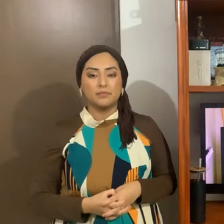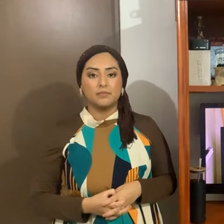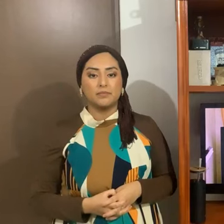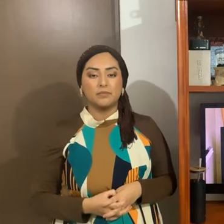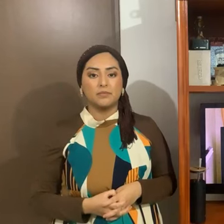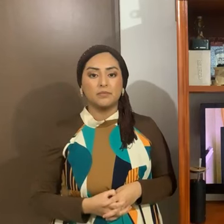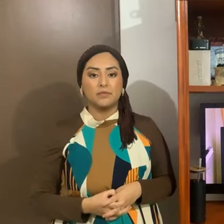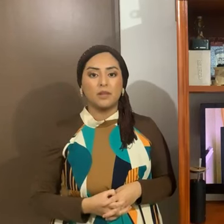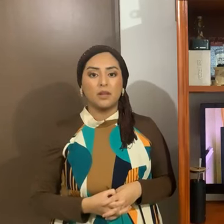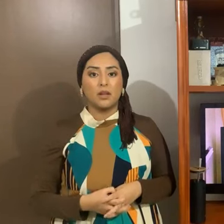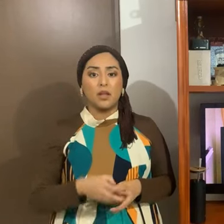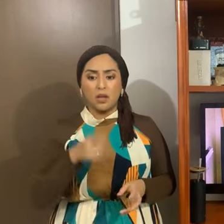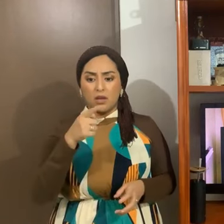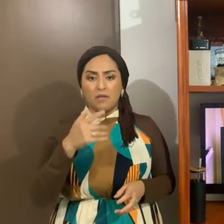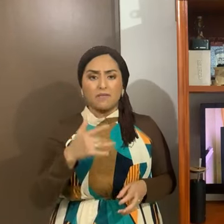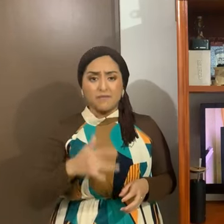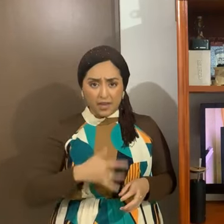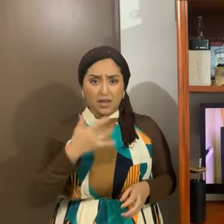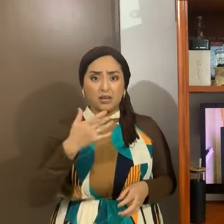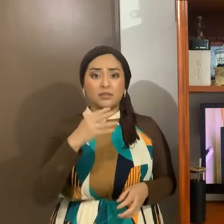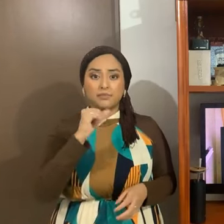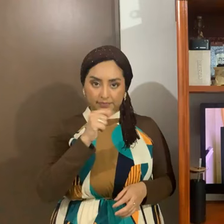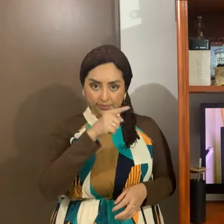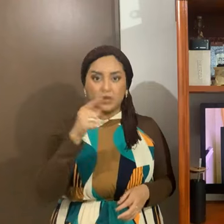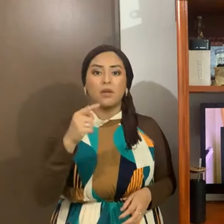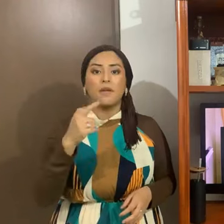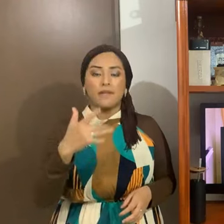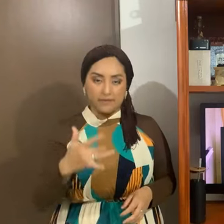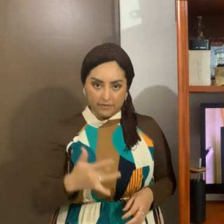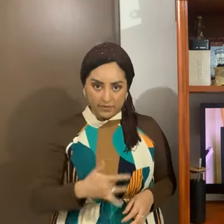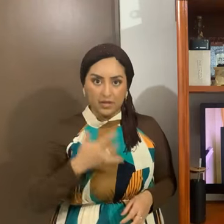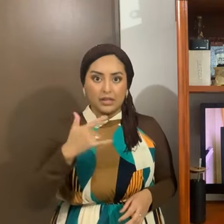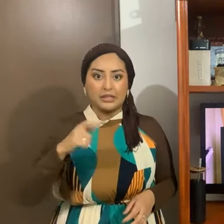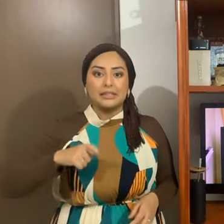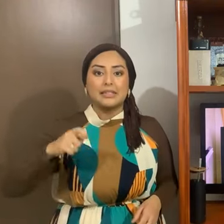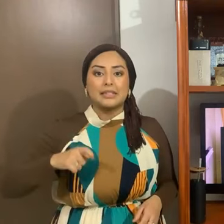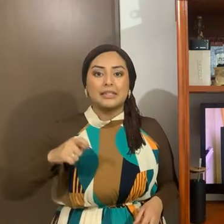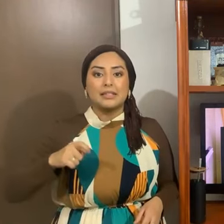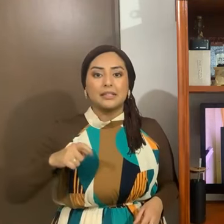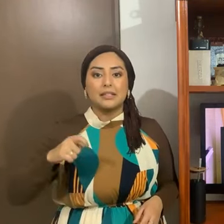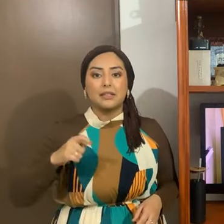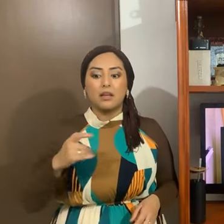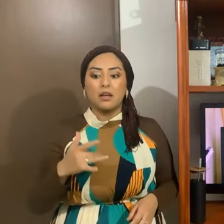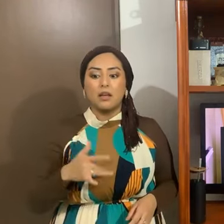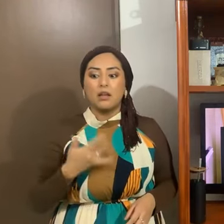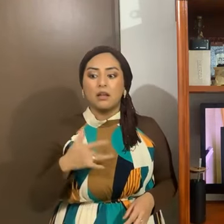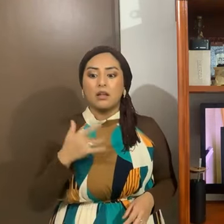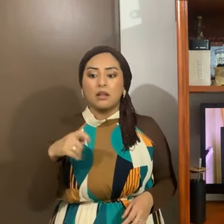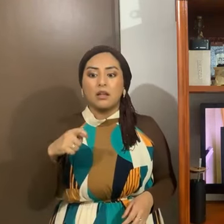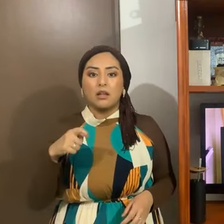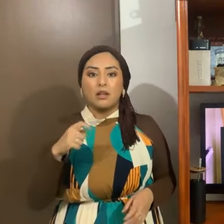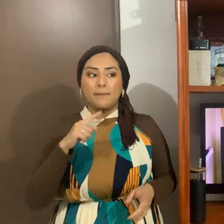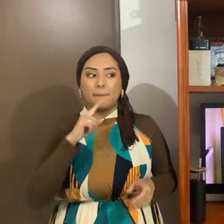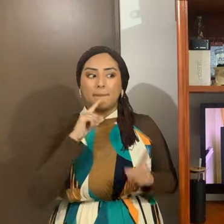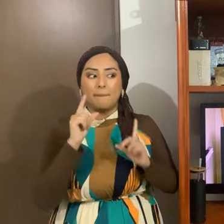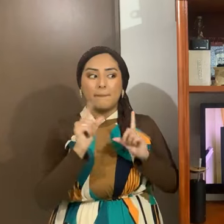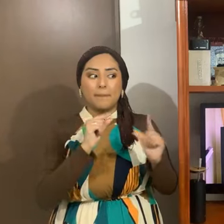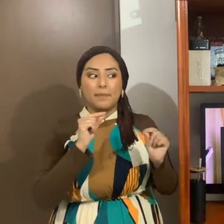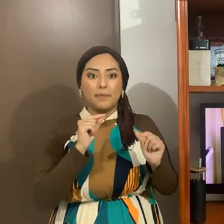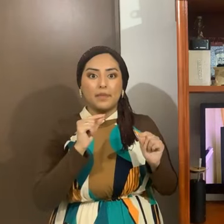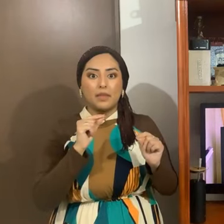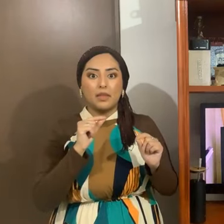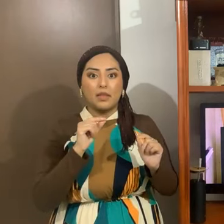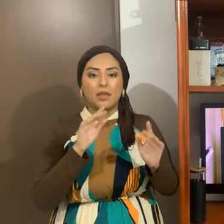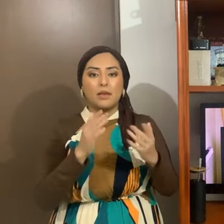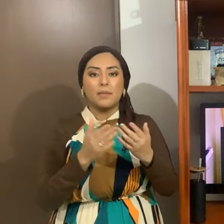te viene, porque lo sienten, sí, claro que sí, esa necesidad, ese hábito de empezar a hablar y te das